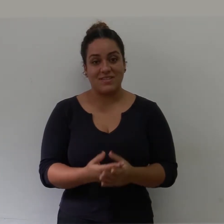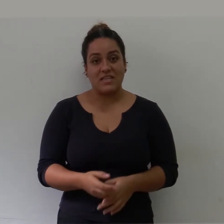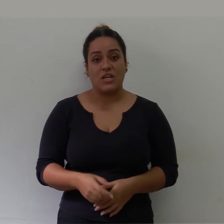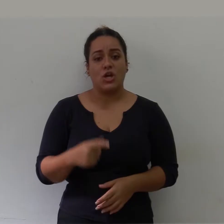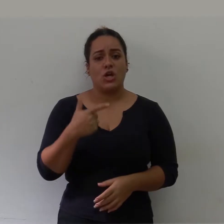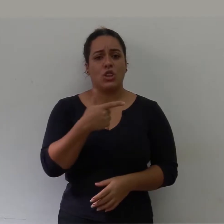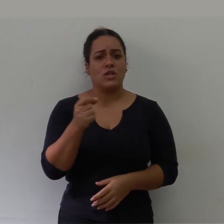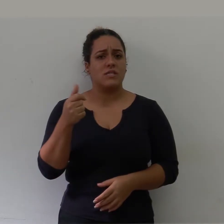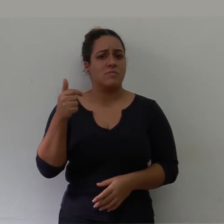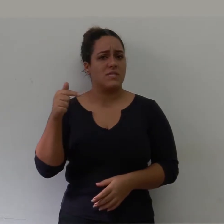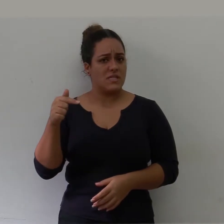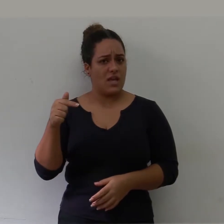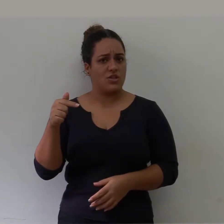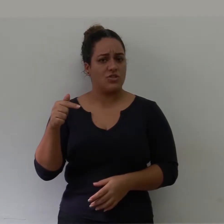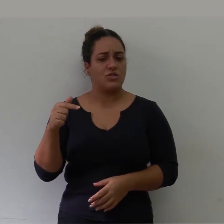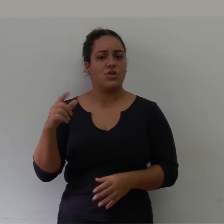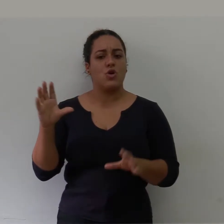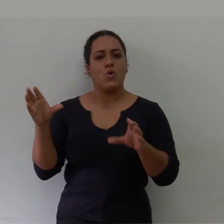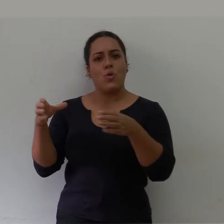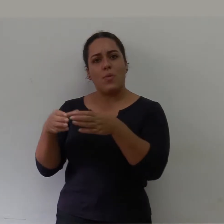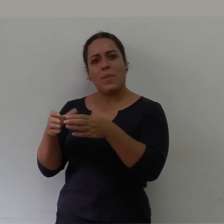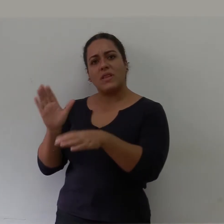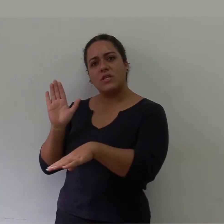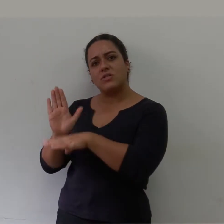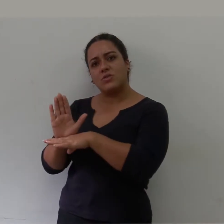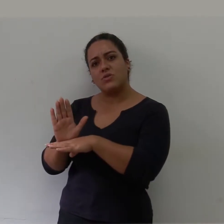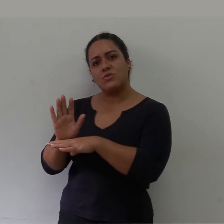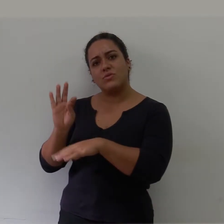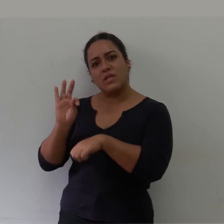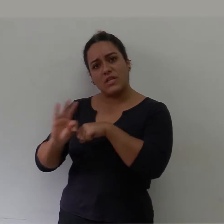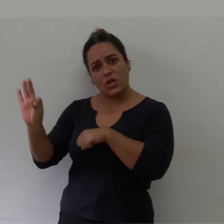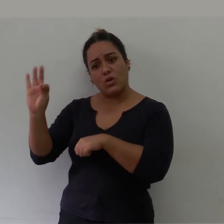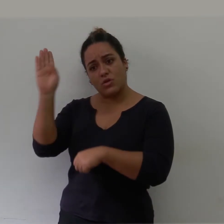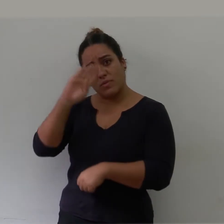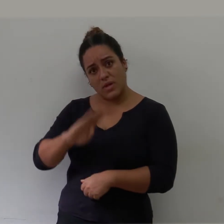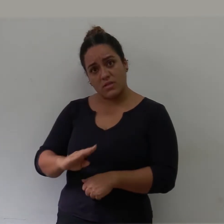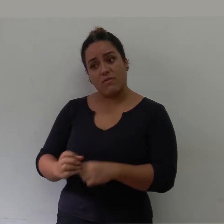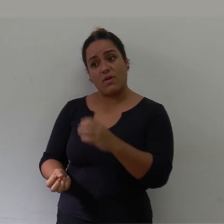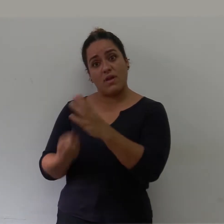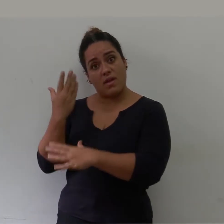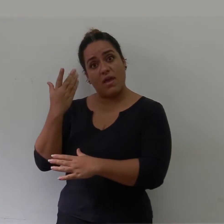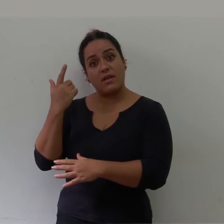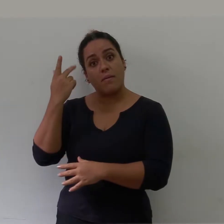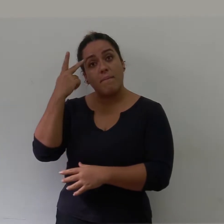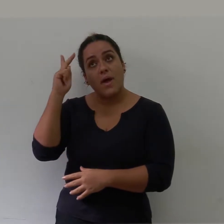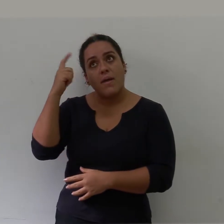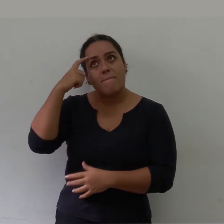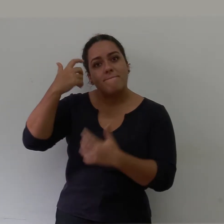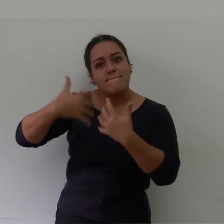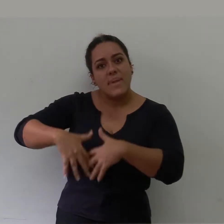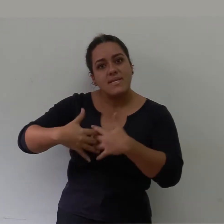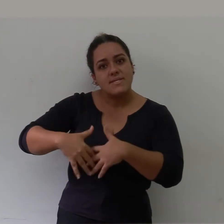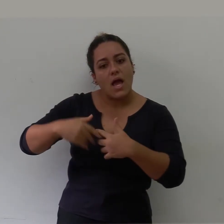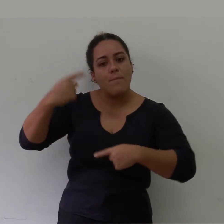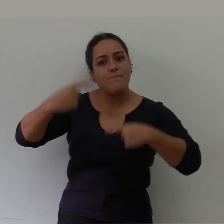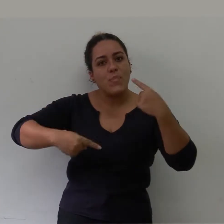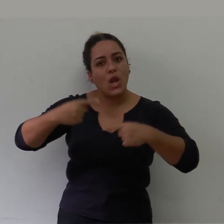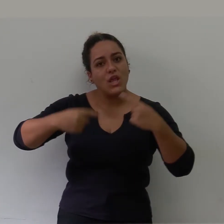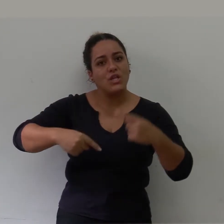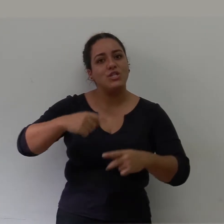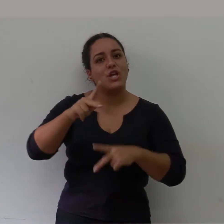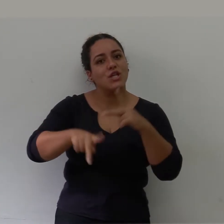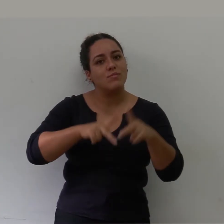em 2007 que o Comitê de Ajudas Técnicas no Brasil foi criado a fim de pensar em políticas públicas